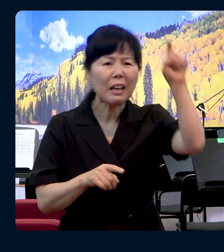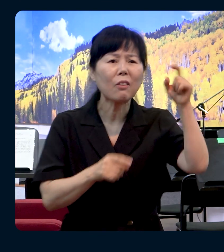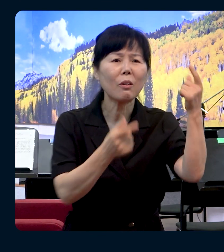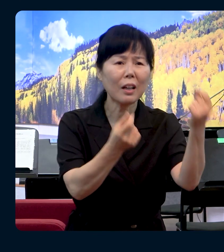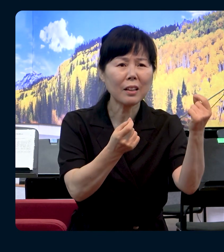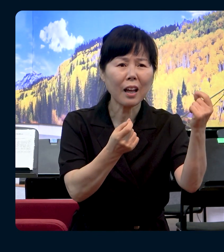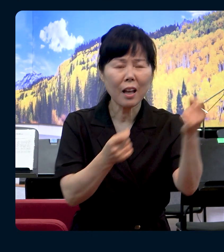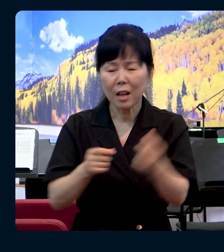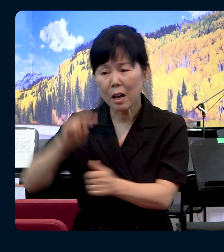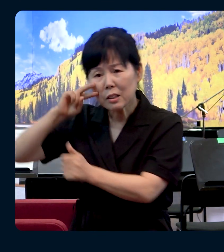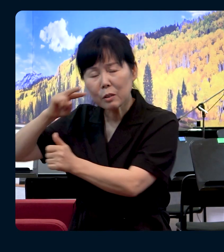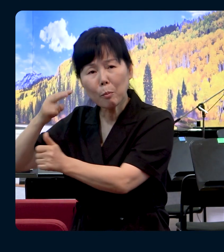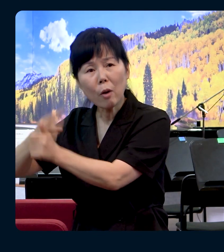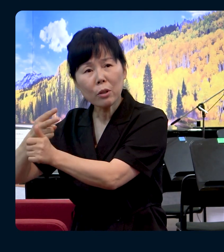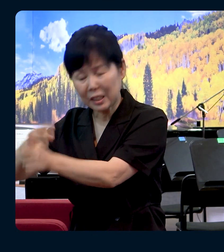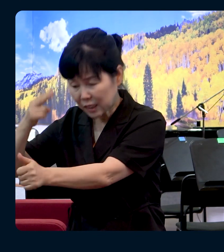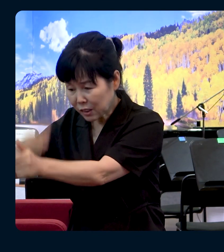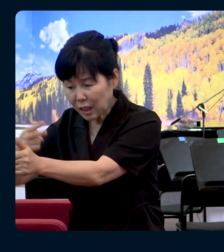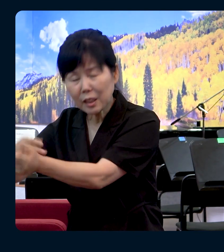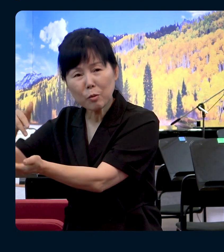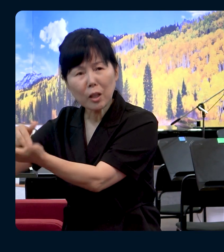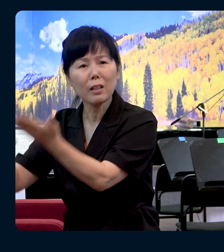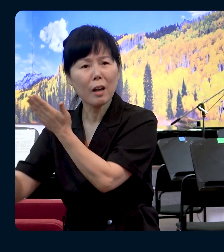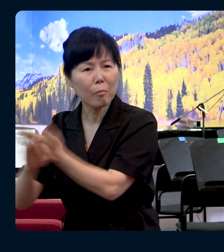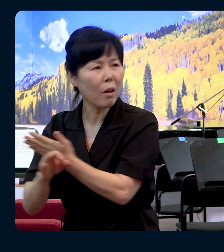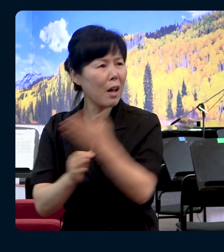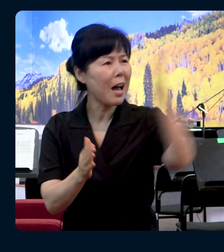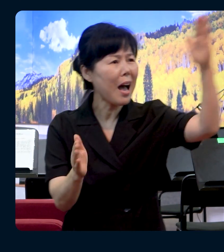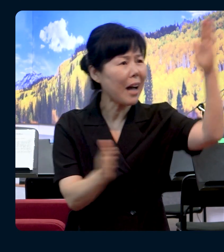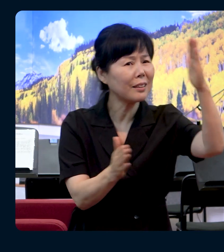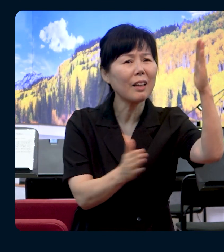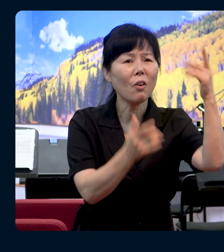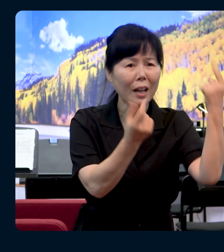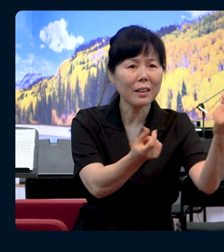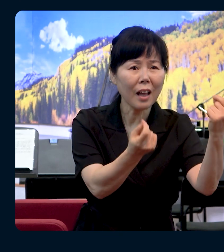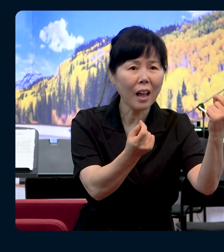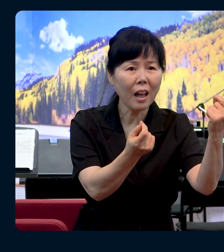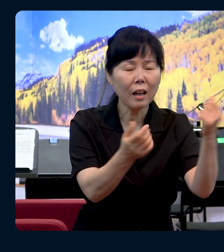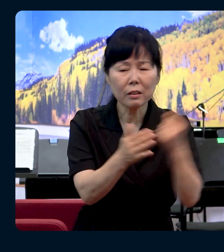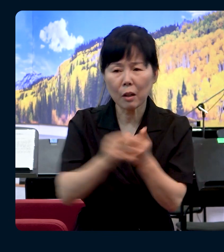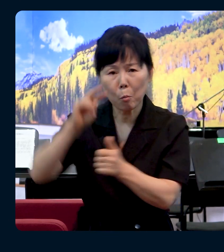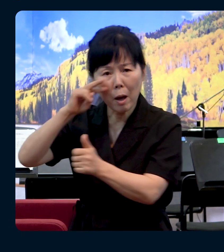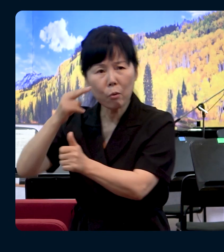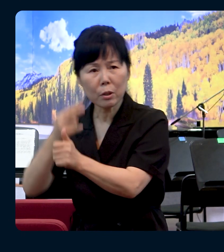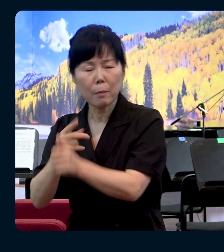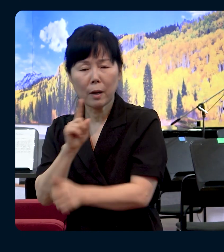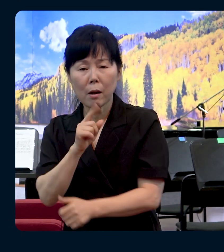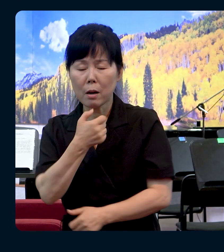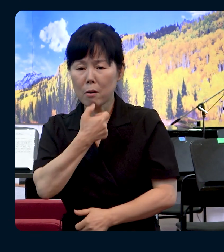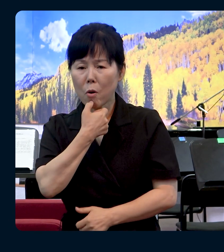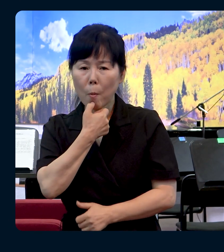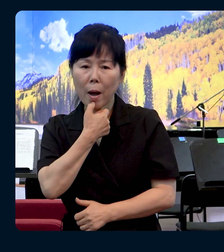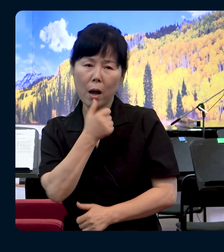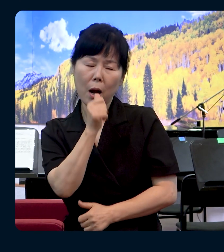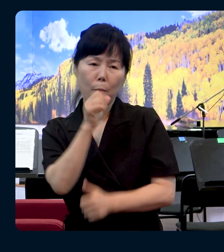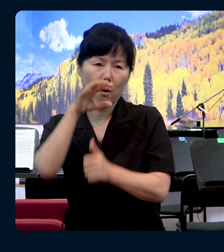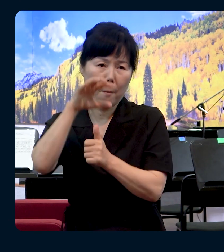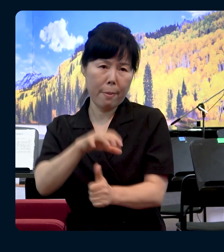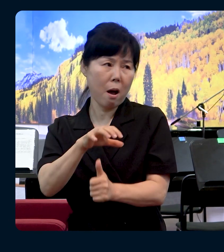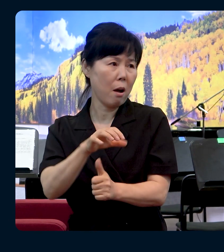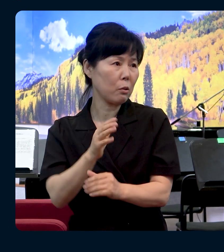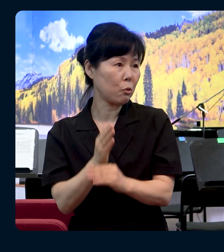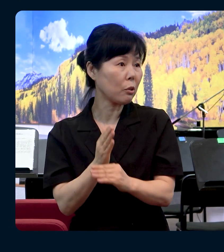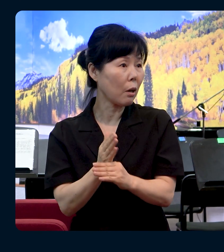그런데 사도 바울은 지금 뭐예요? 그들에게 자기의 사역을 위해서, 특히 지금 자기가 로마 감옥에 갇혀 있는데,